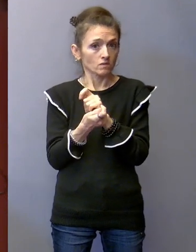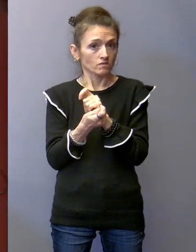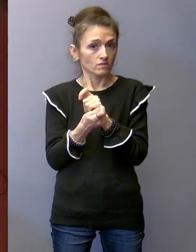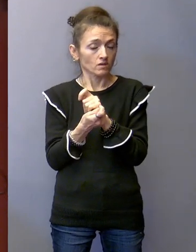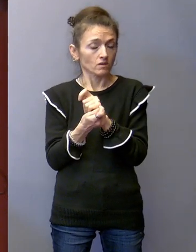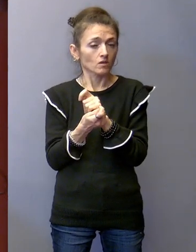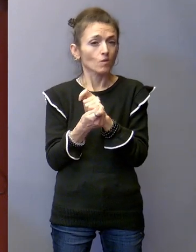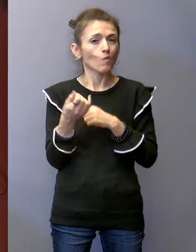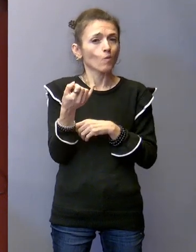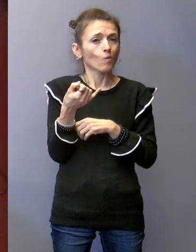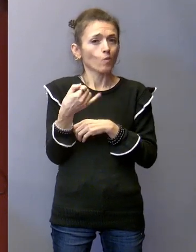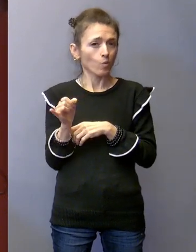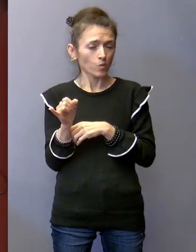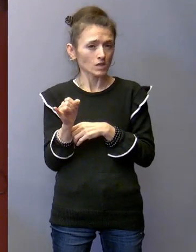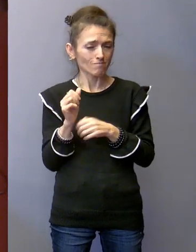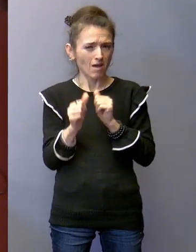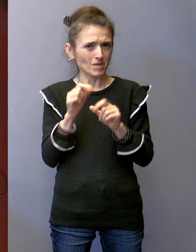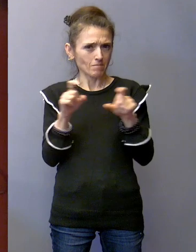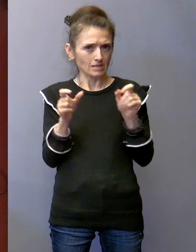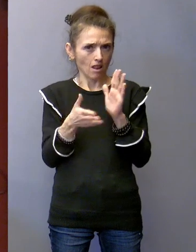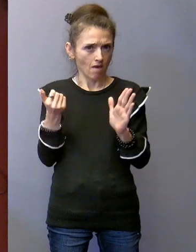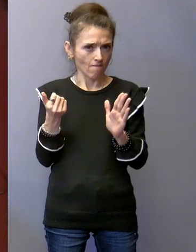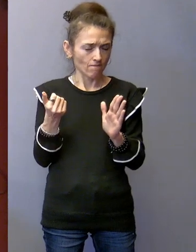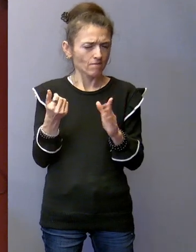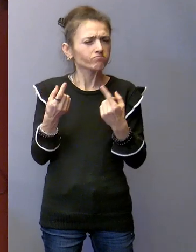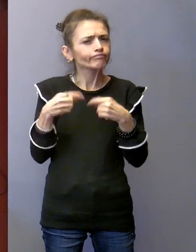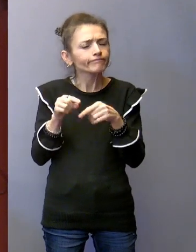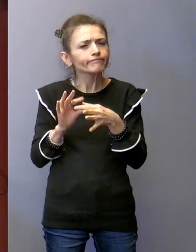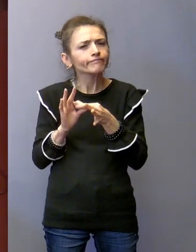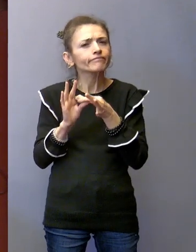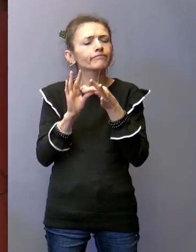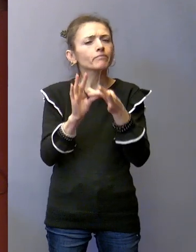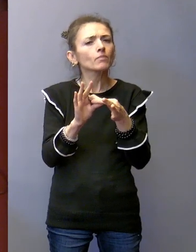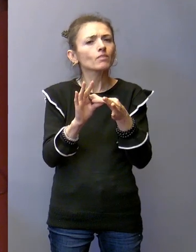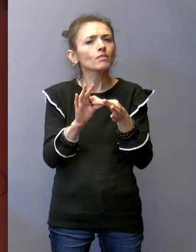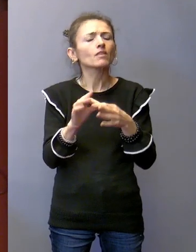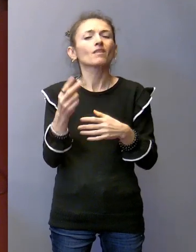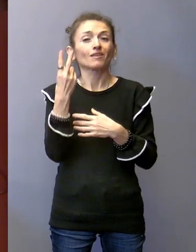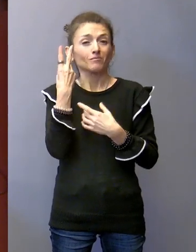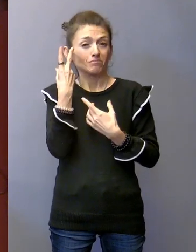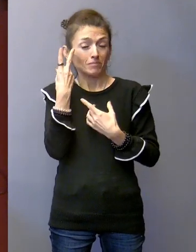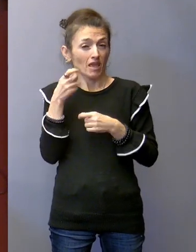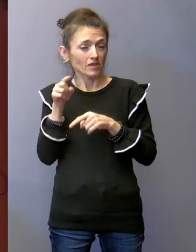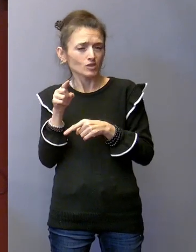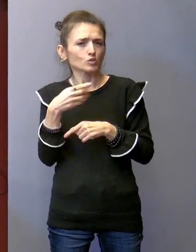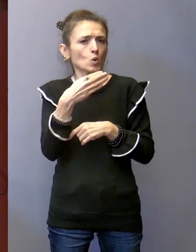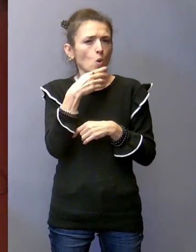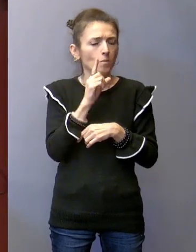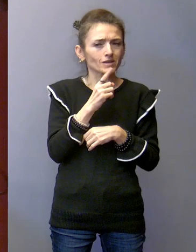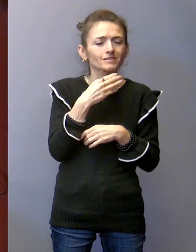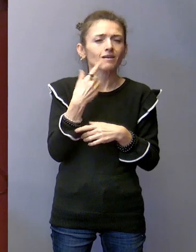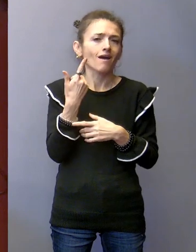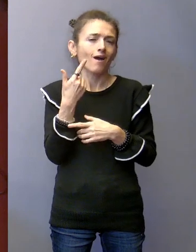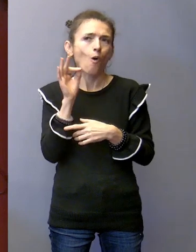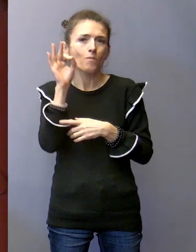di togliere l'ultima premessa che è quella che riguarda quanto previsto sembra essere carente insufficiente a motivare